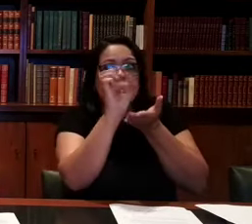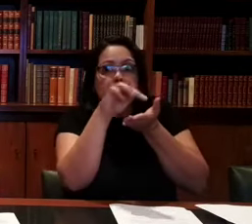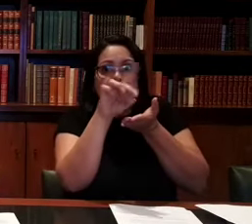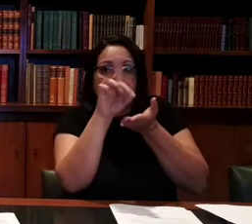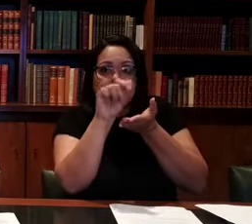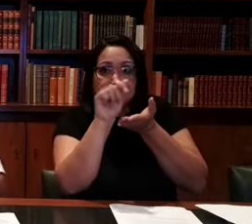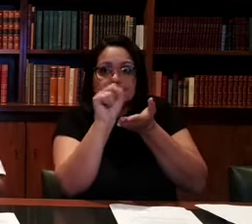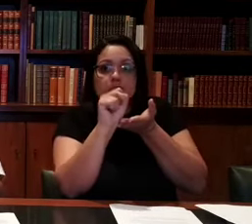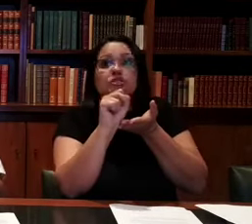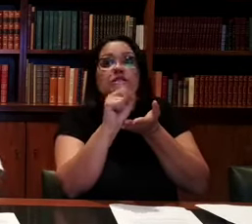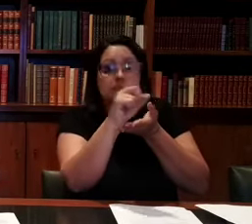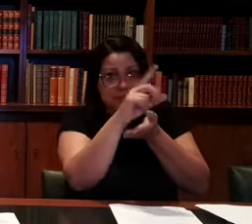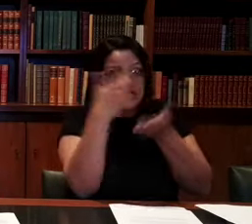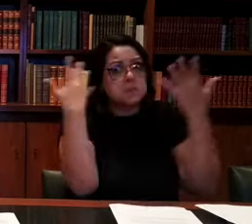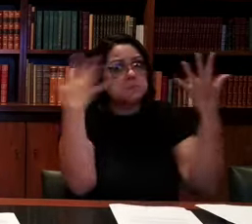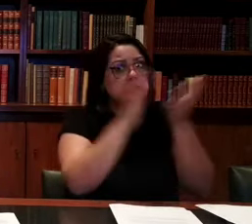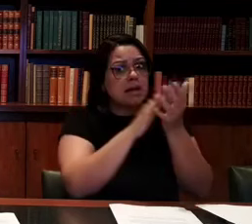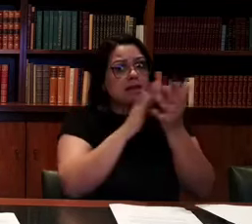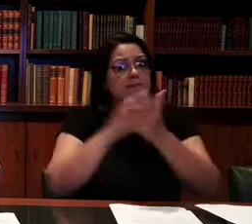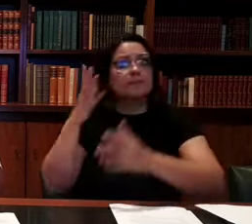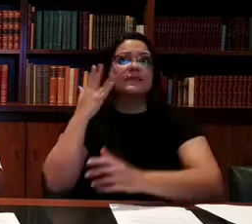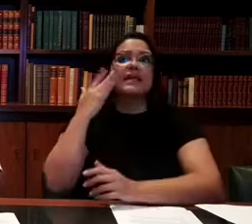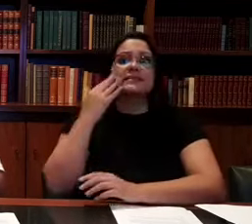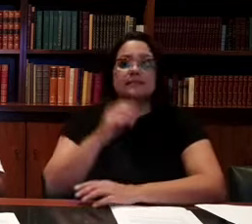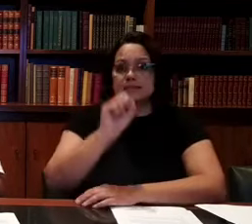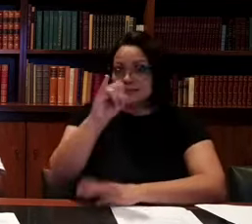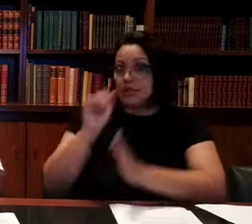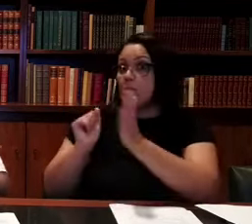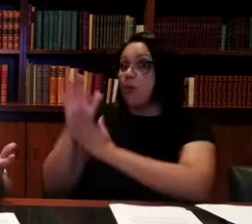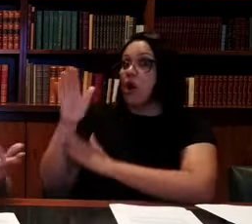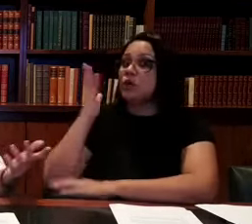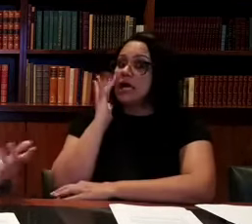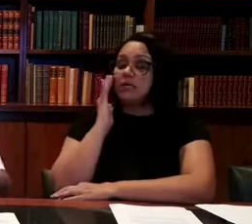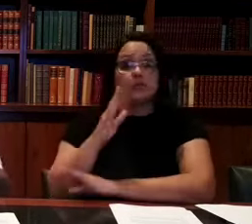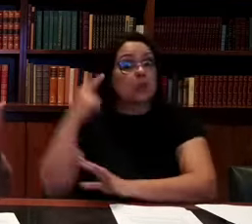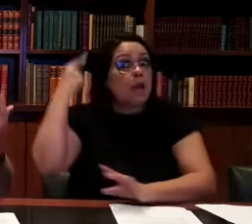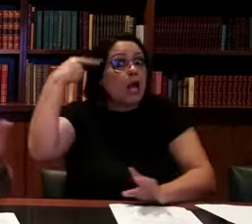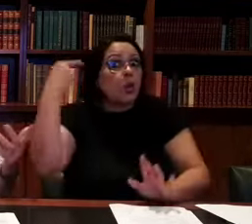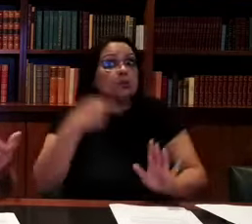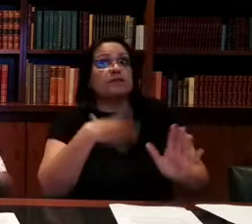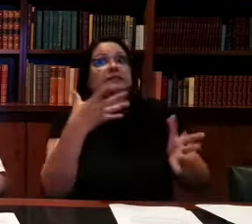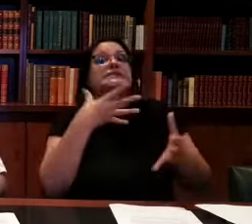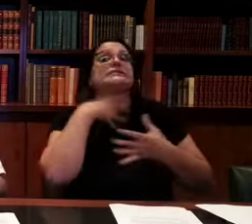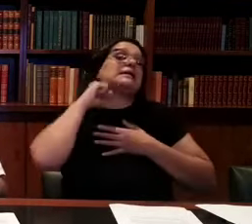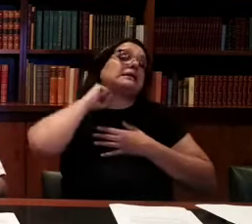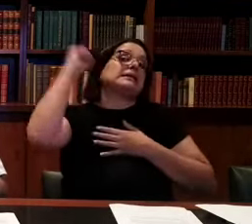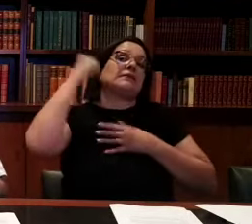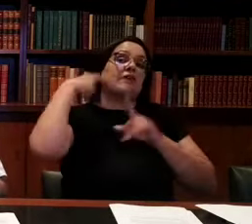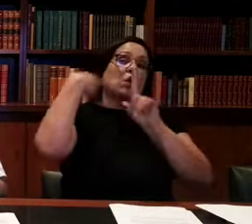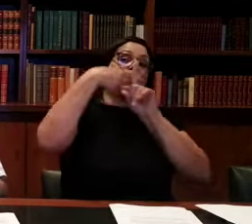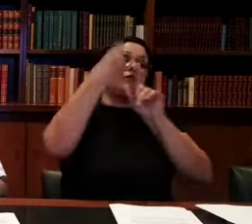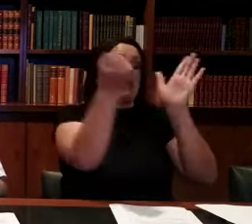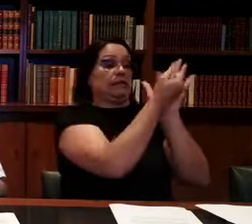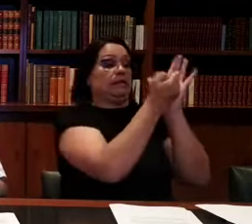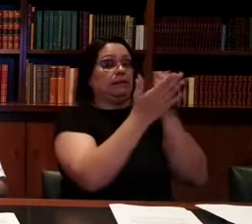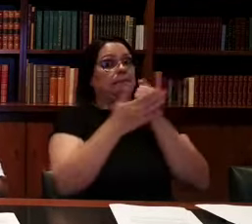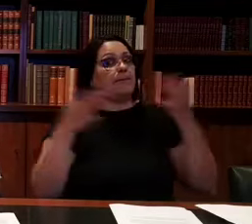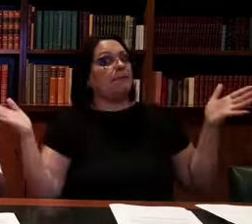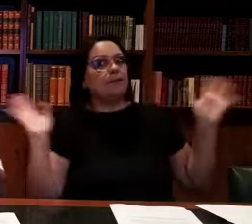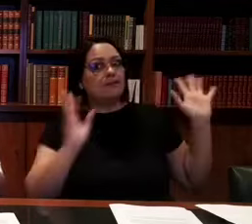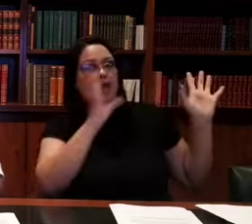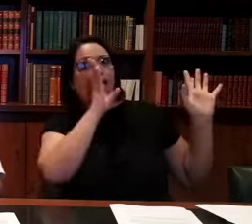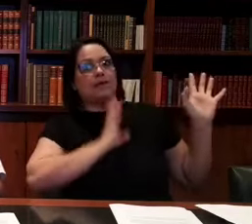no os deputados elogio outra farra vai falar que vou mandar embora outra vez aqui eu tô uma luva ou mesmo eu preciso ficar pô alguma coisa de carro